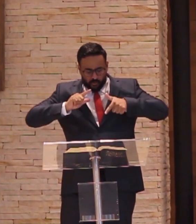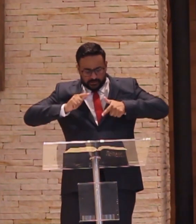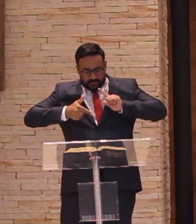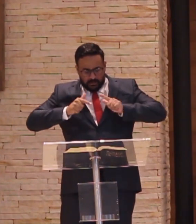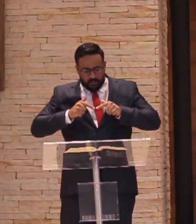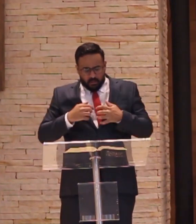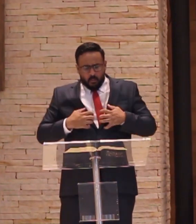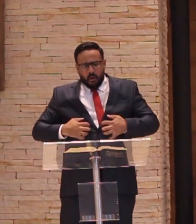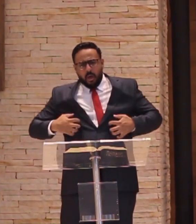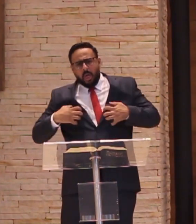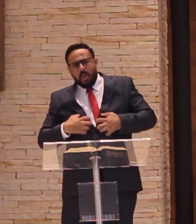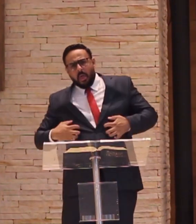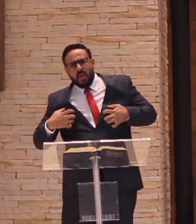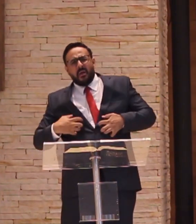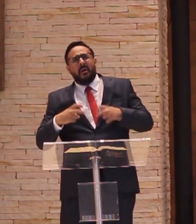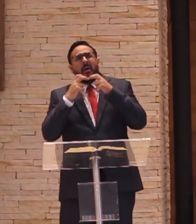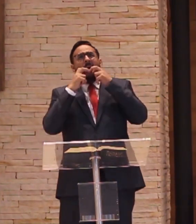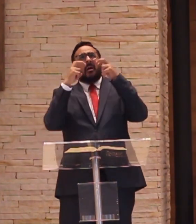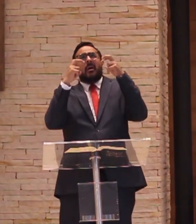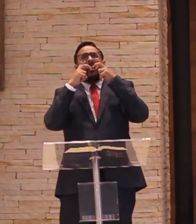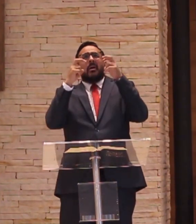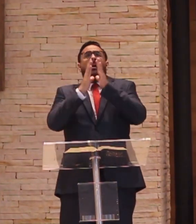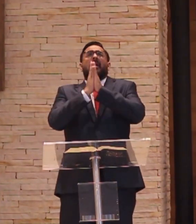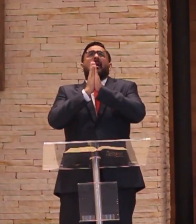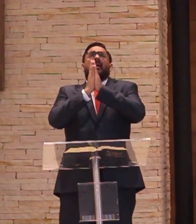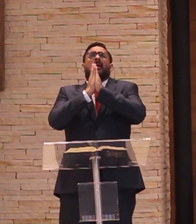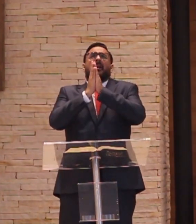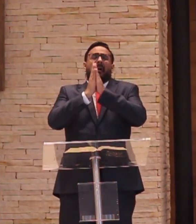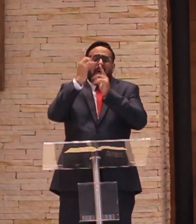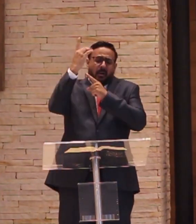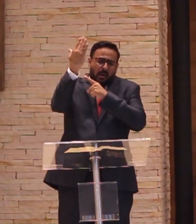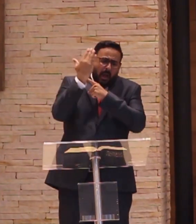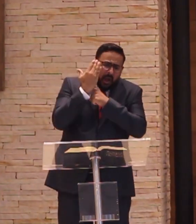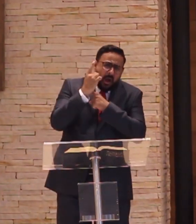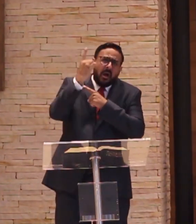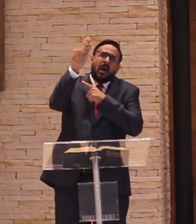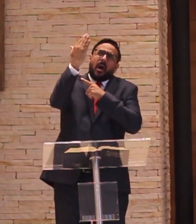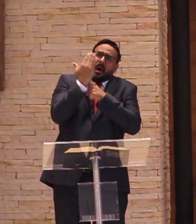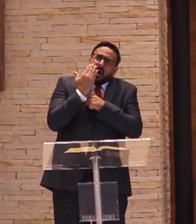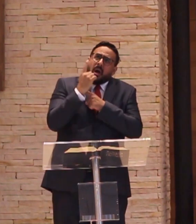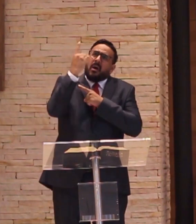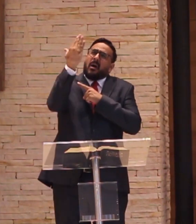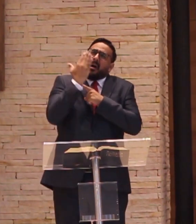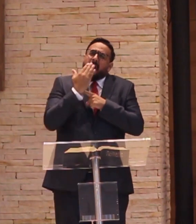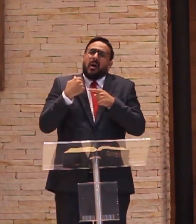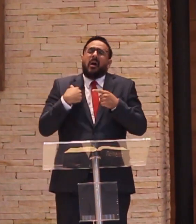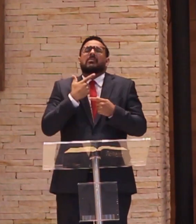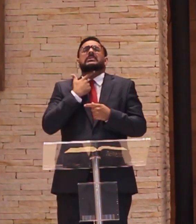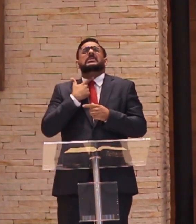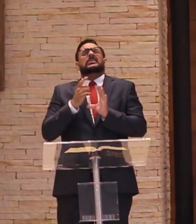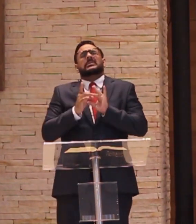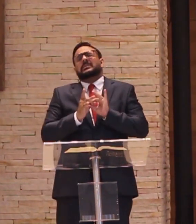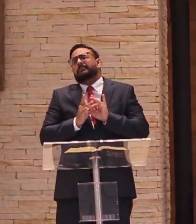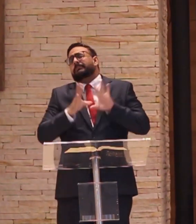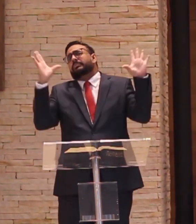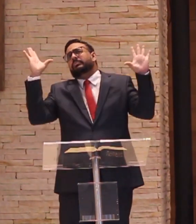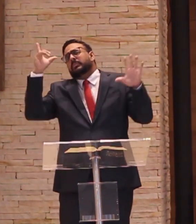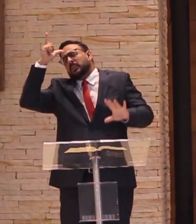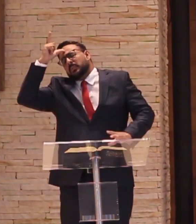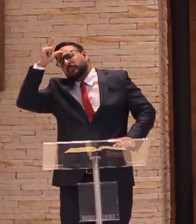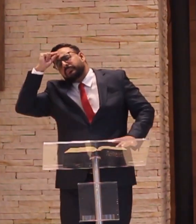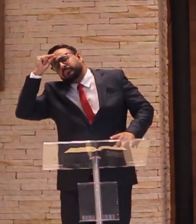a servidão. Por causa dela, clamaram, e o seu clamor subiu